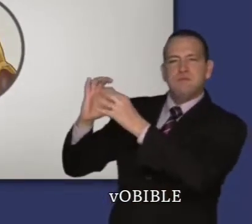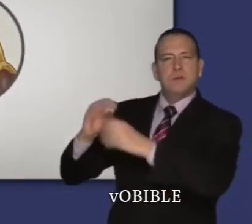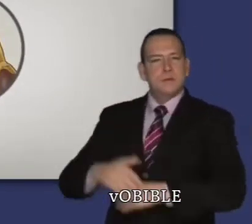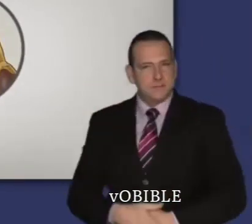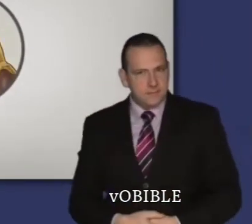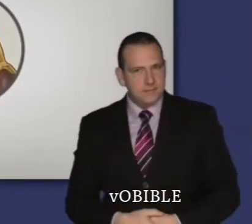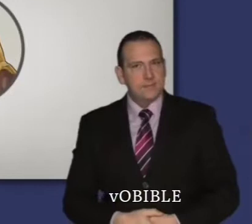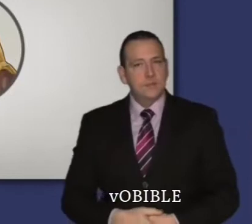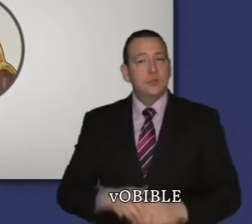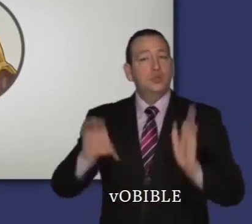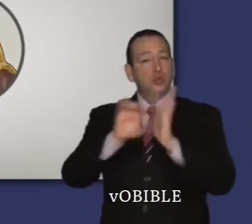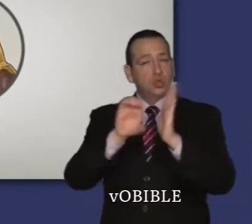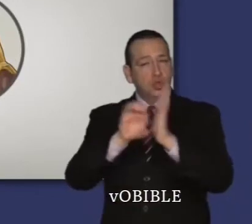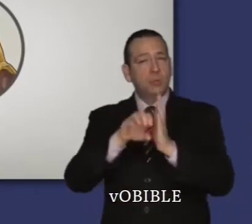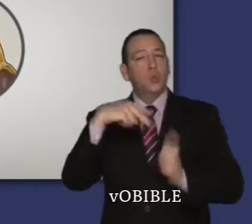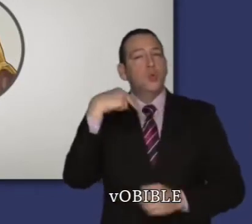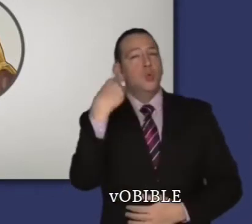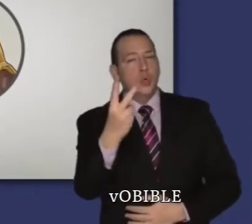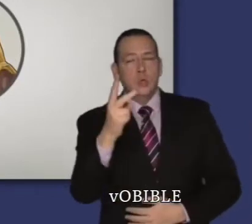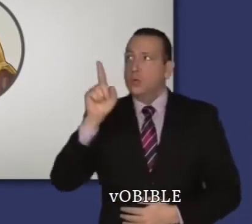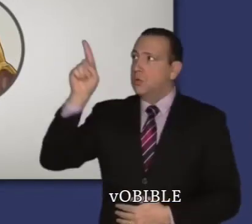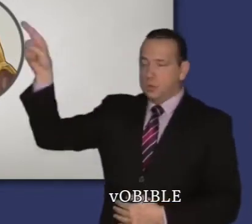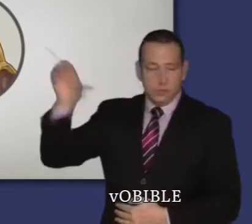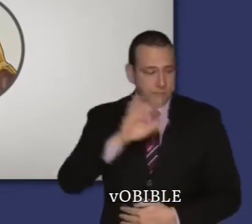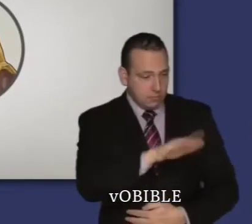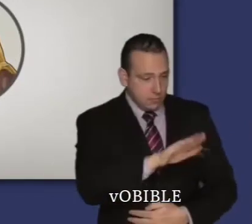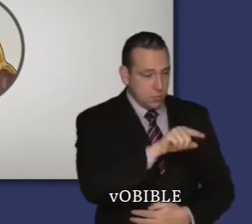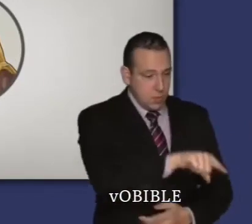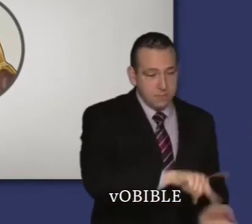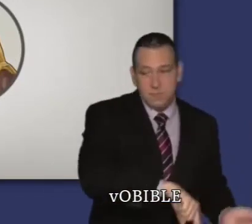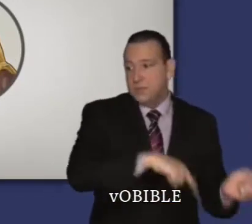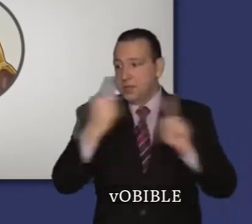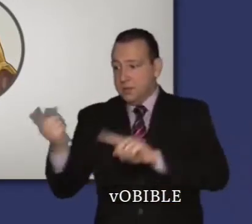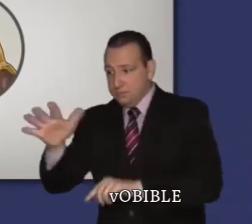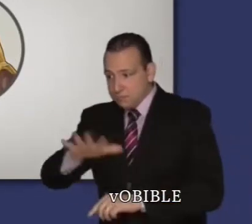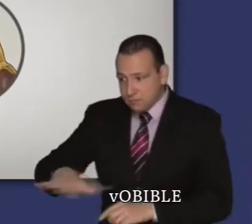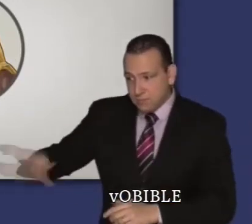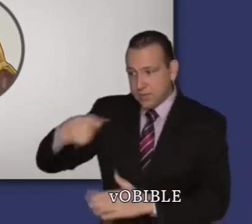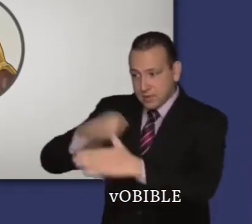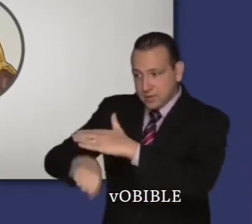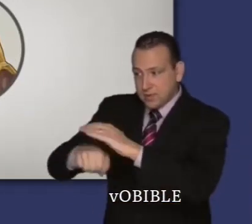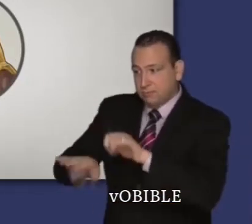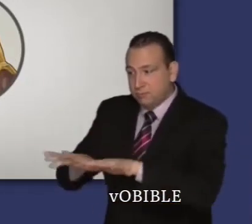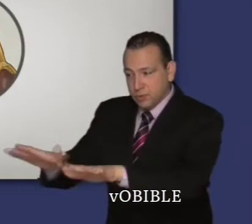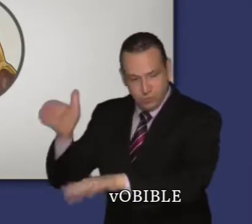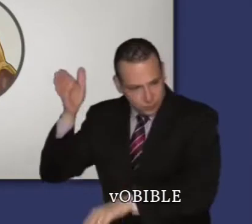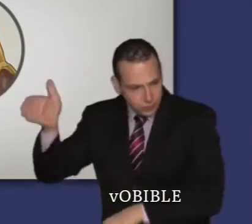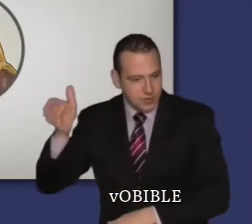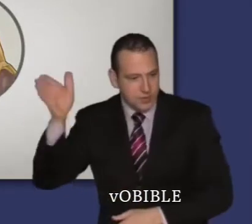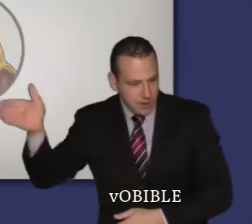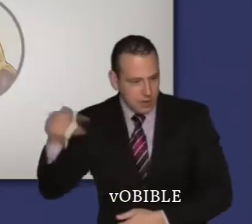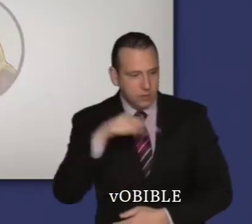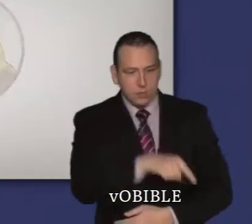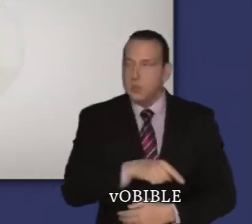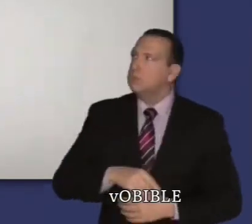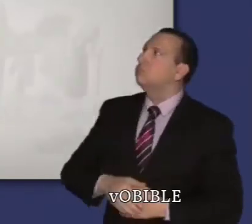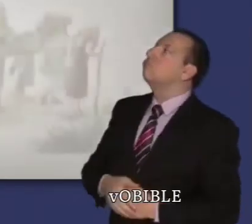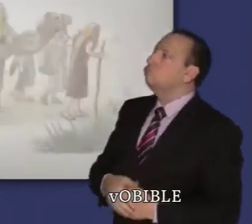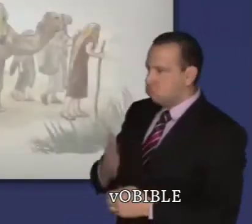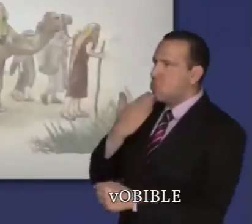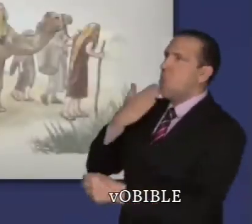foi. Dans le chapitre 12, Jéhovah dit à Abraham, qui s'appelle alors Abram, de se rendre